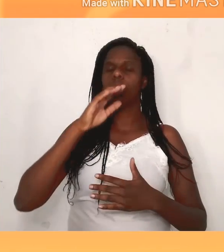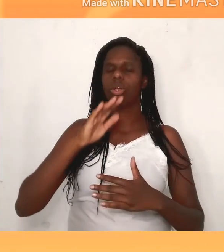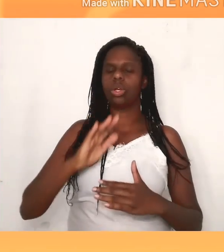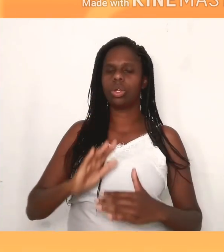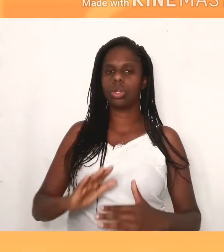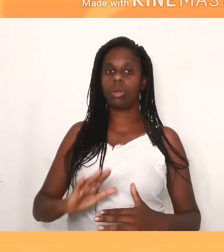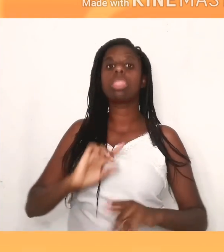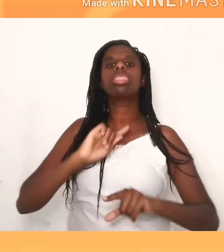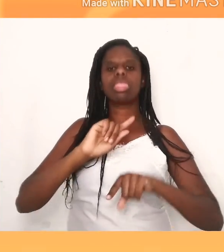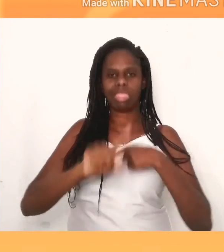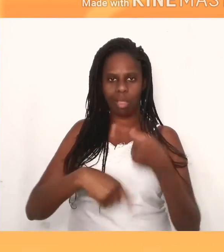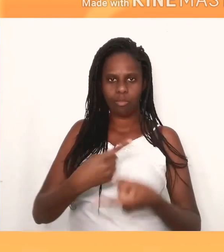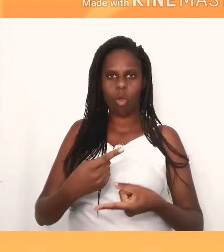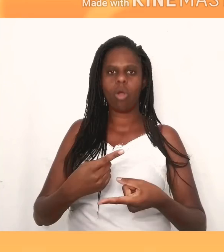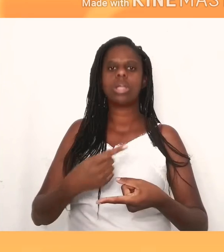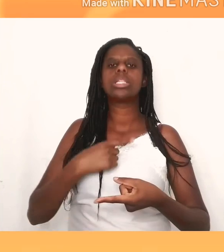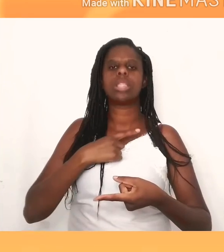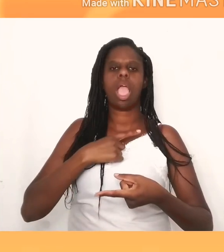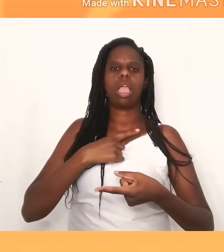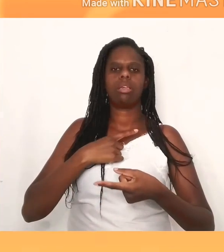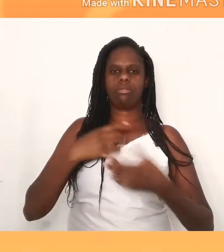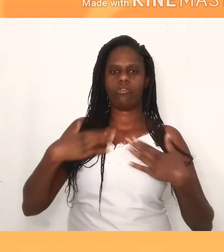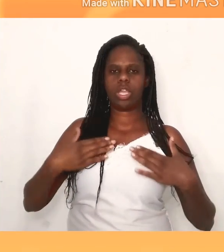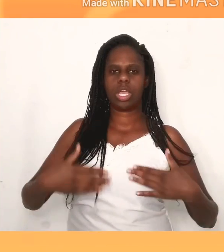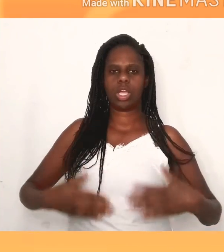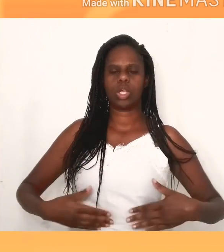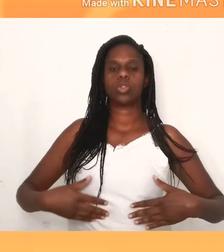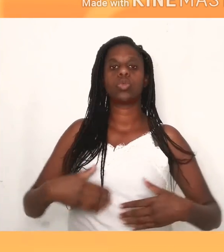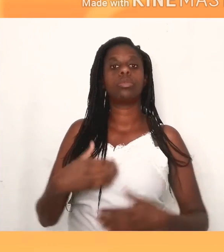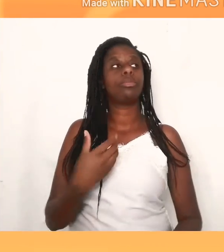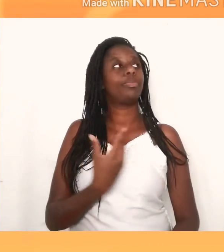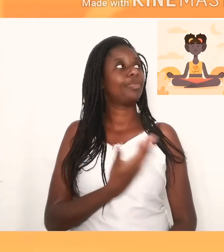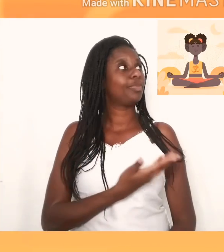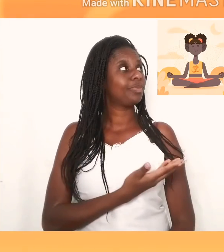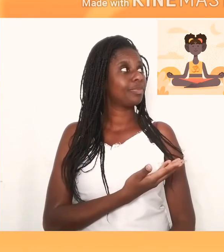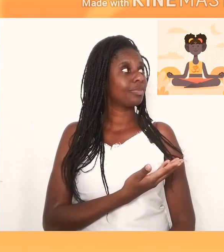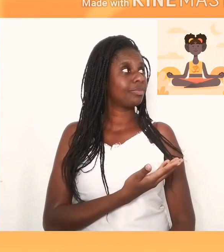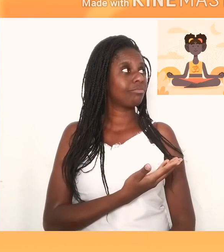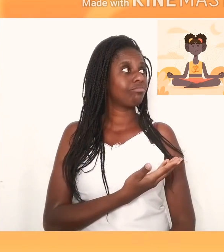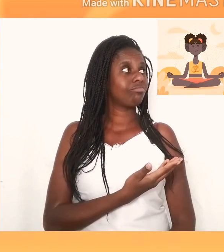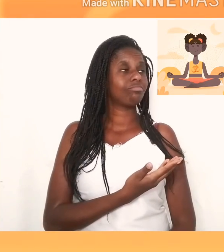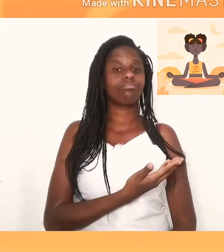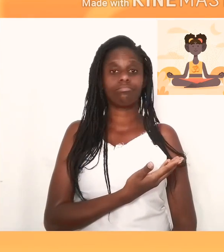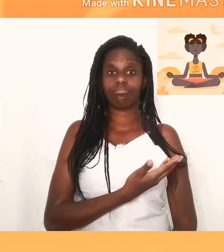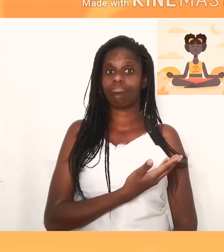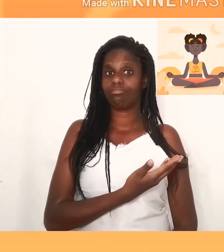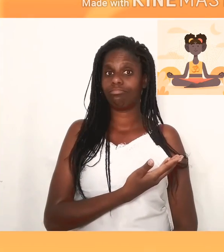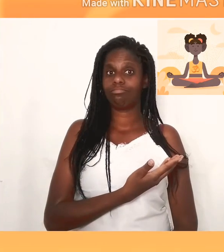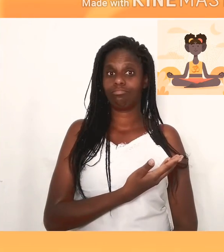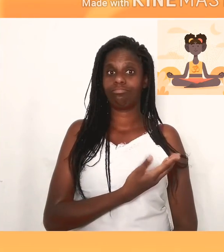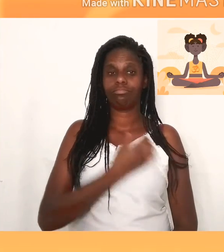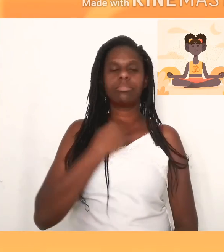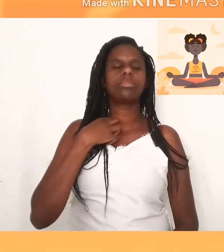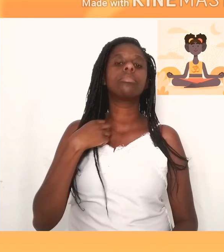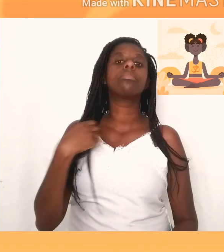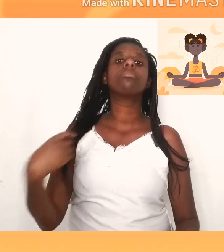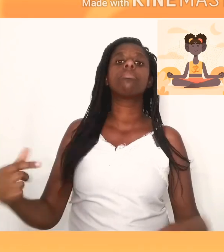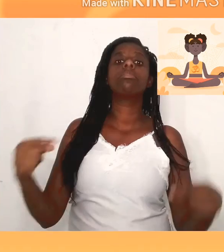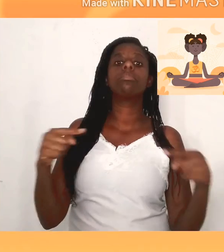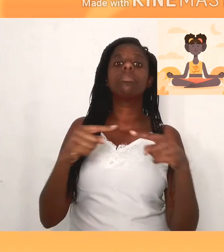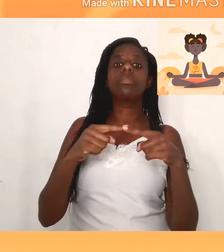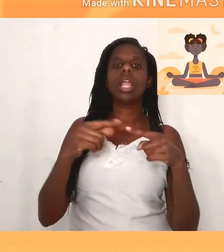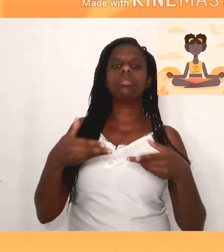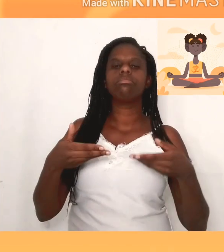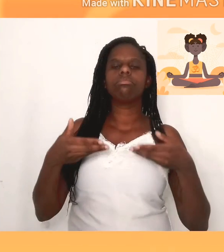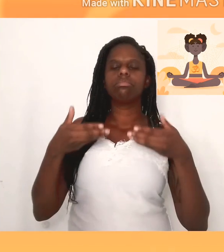depois de posturas físicas e movimentos que estão contidos dentro da dinâmica da respiração, né? Onde a gente tem